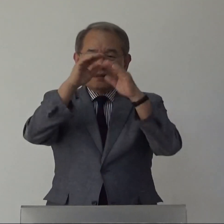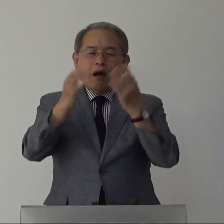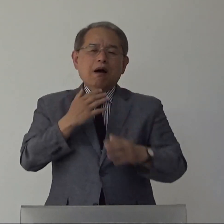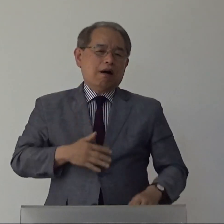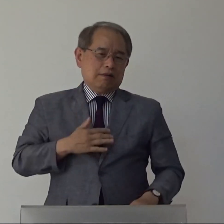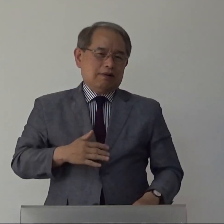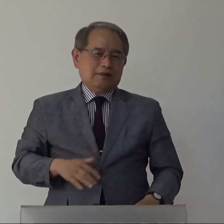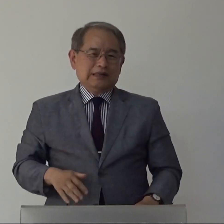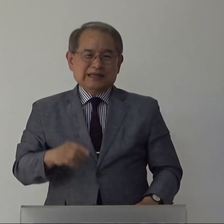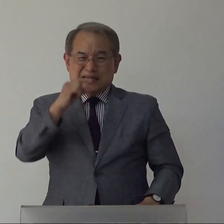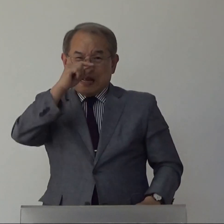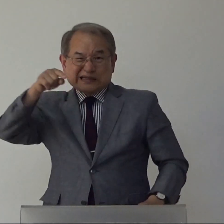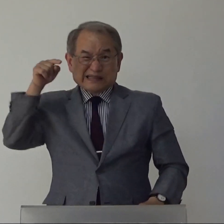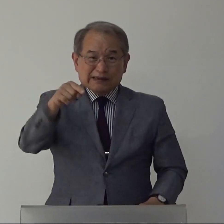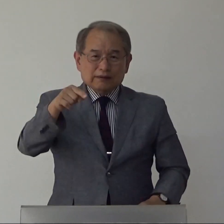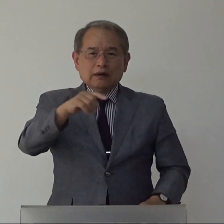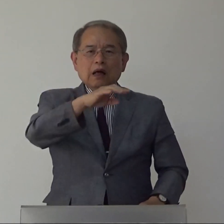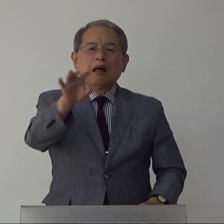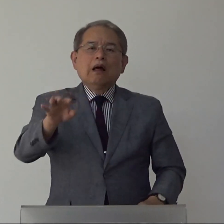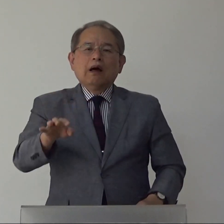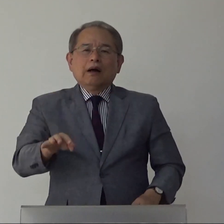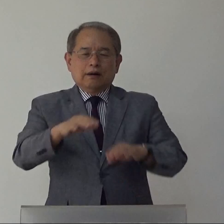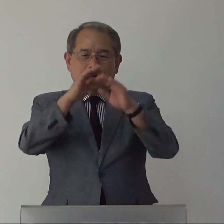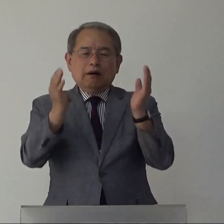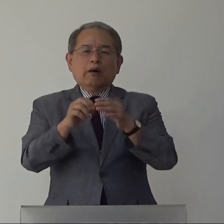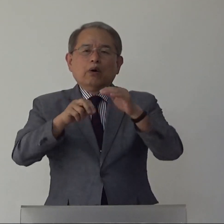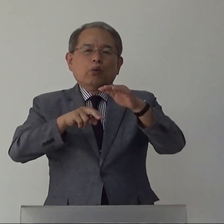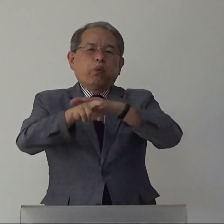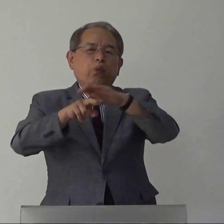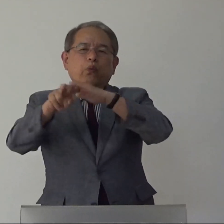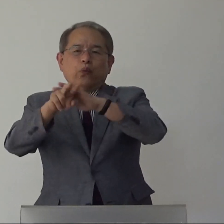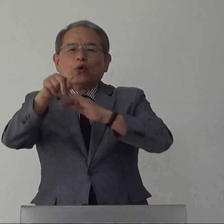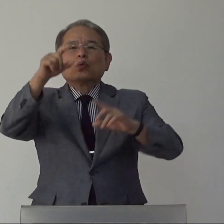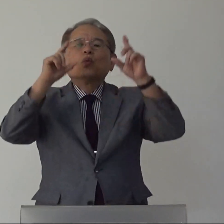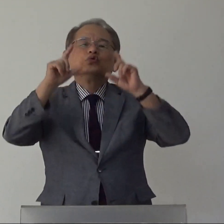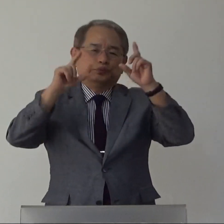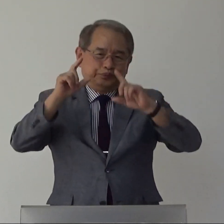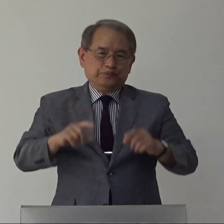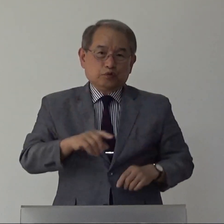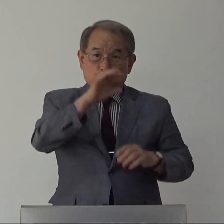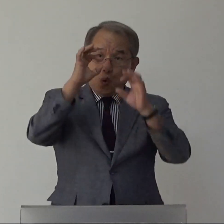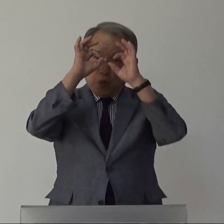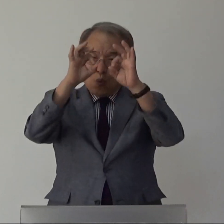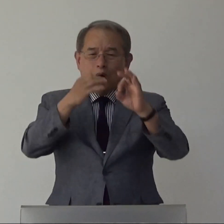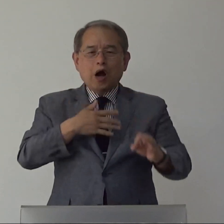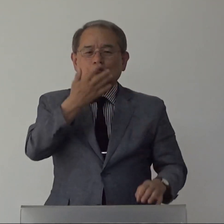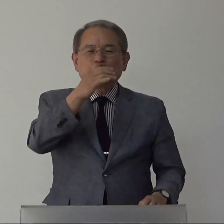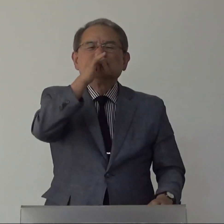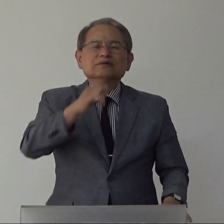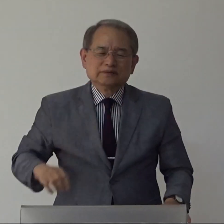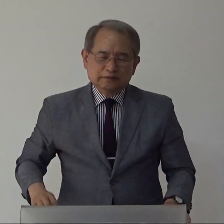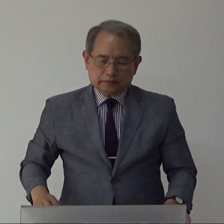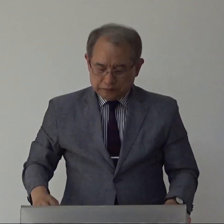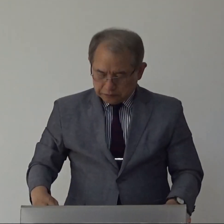예수님이 바리새인과 서기관들 앞에서 보시면서 그들의 죄악을 알고 계셨기 때문에 이렇게